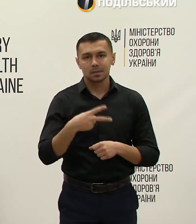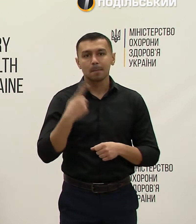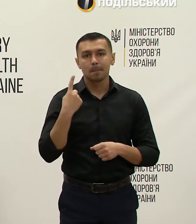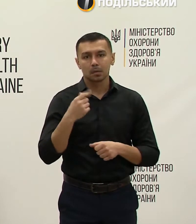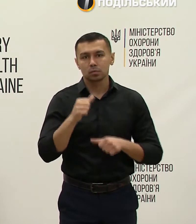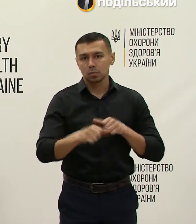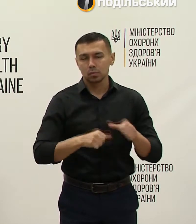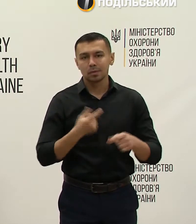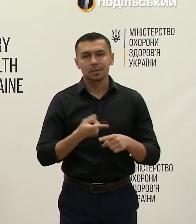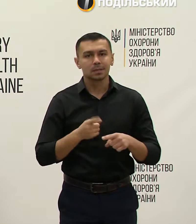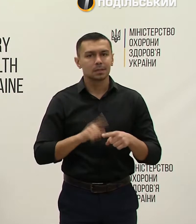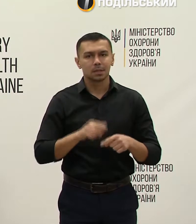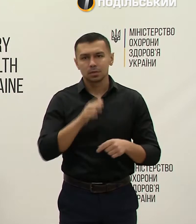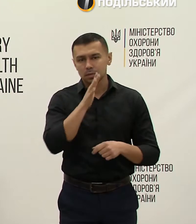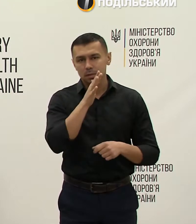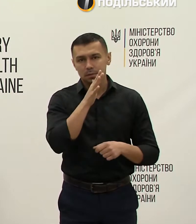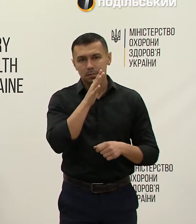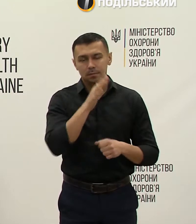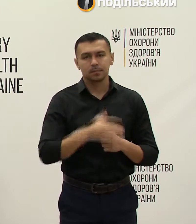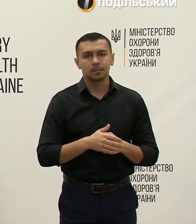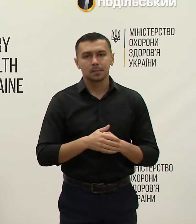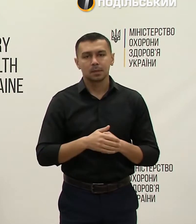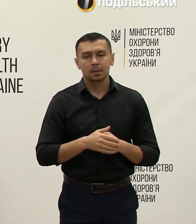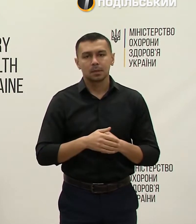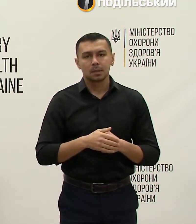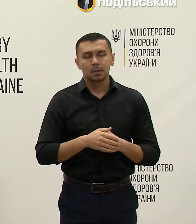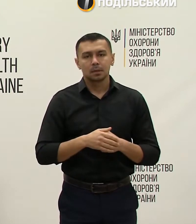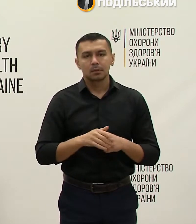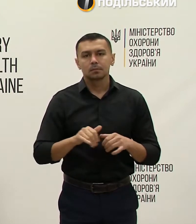2001 року. За цей час індустрія